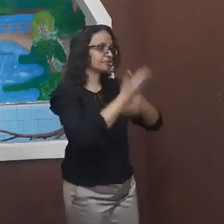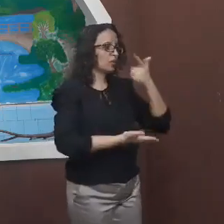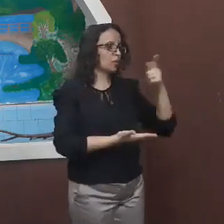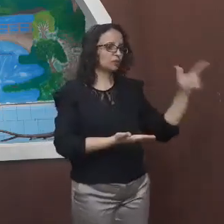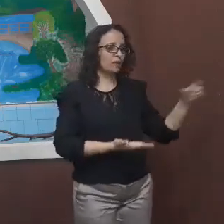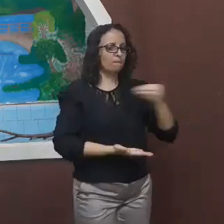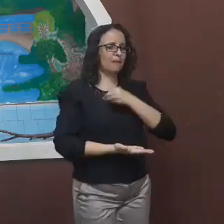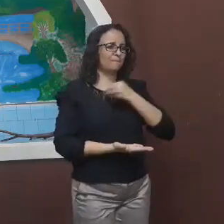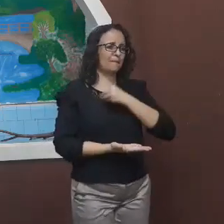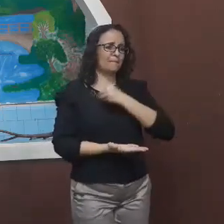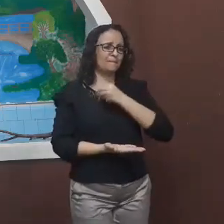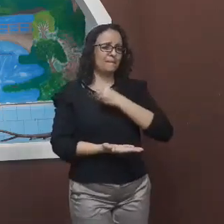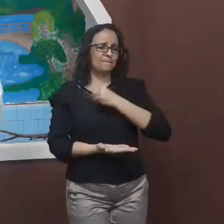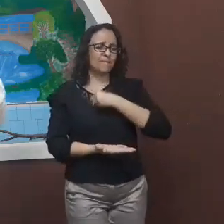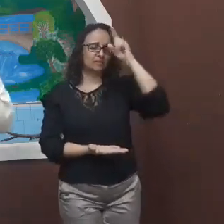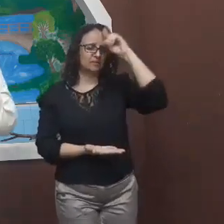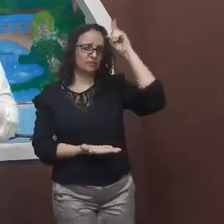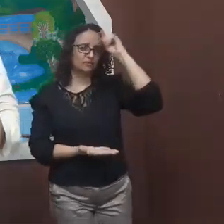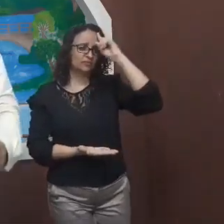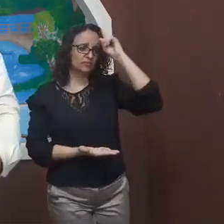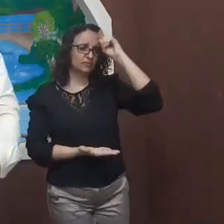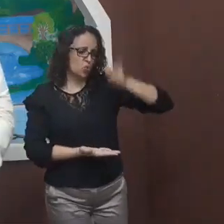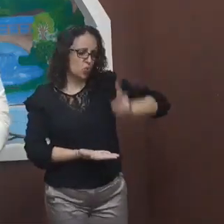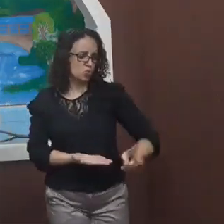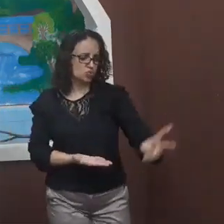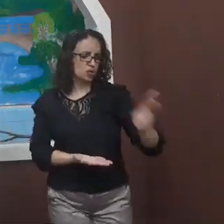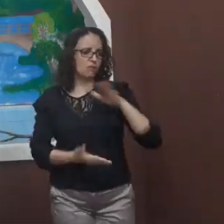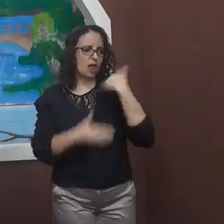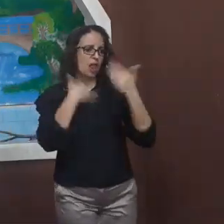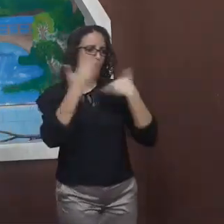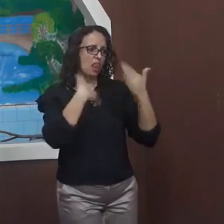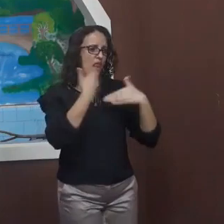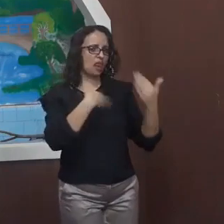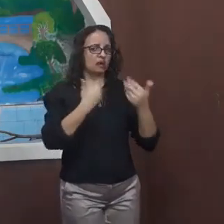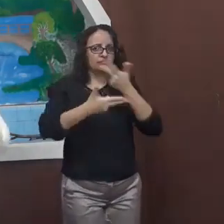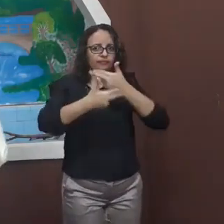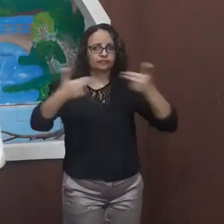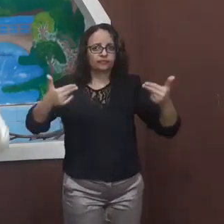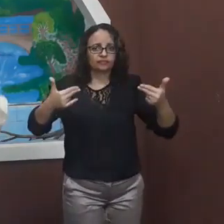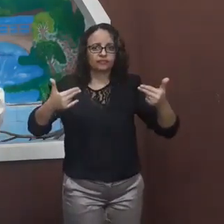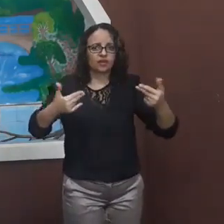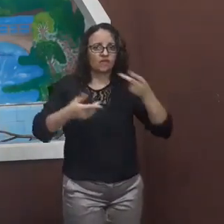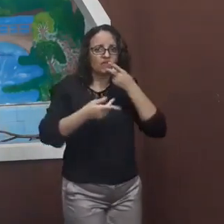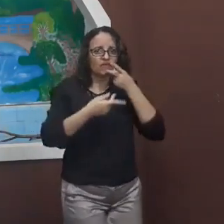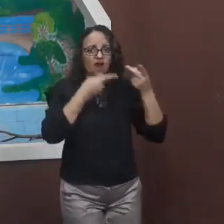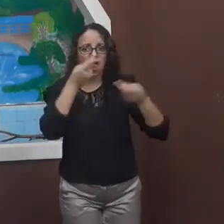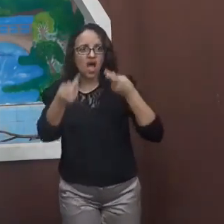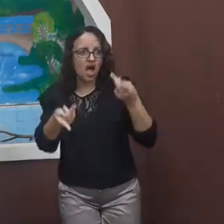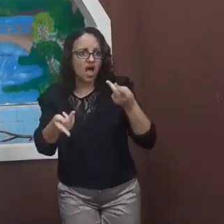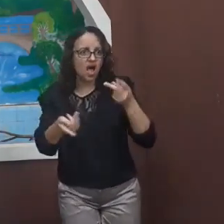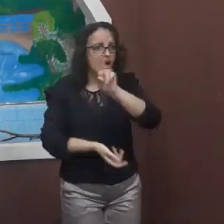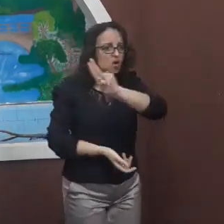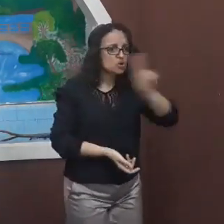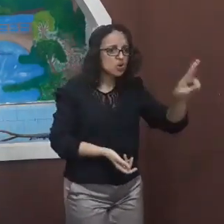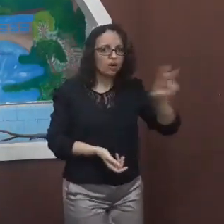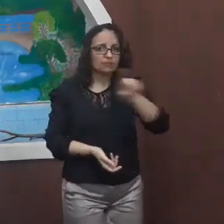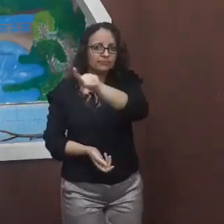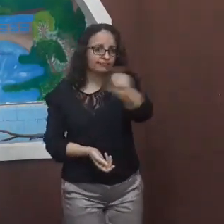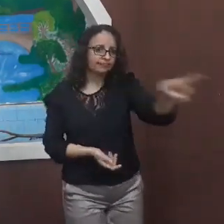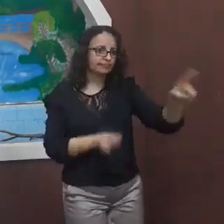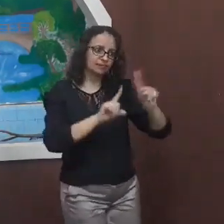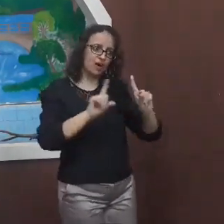sido consumado, gera a morte. Sem citar nomes, vocês têm visto em nossa